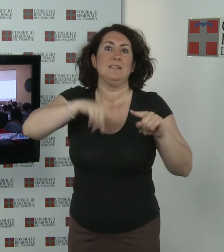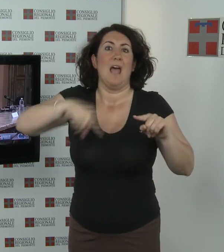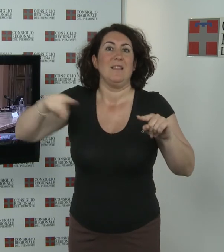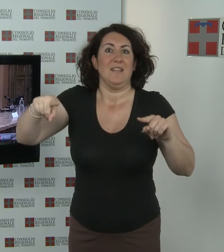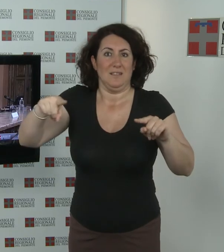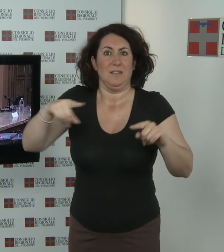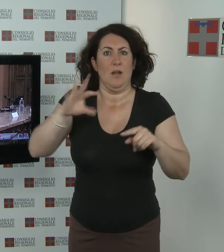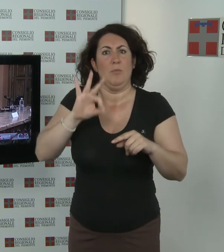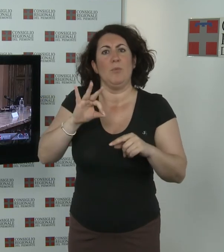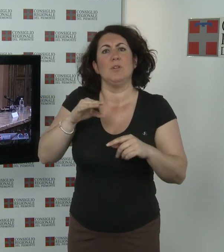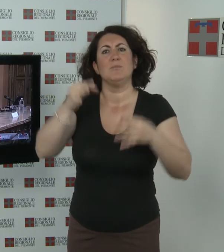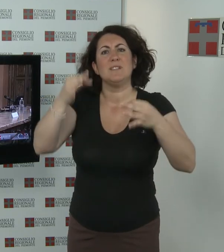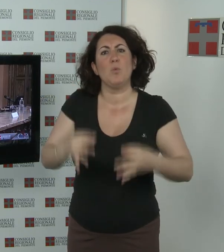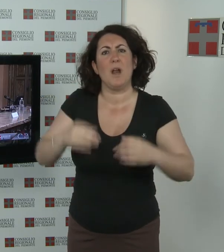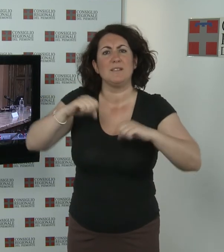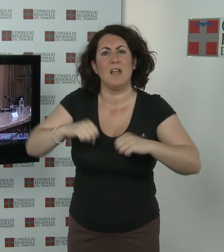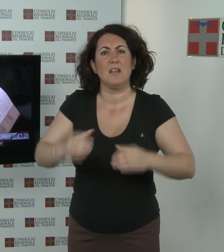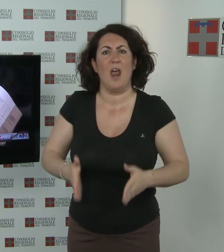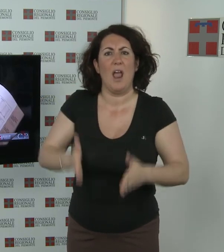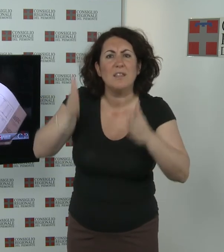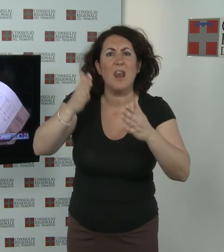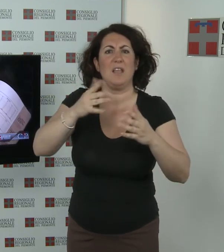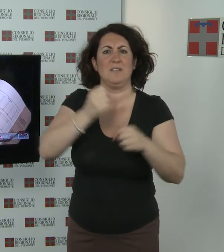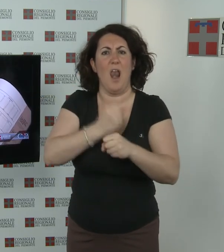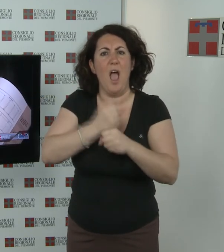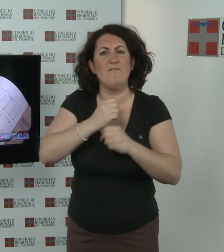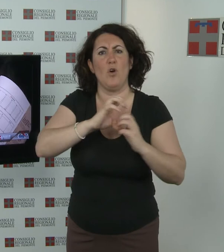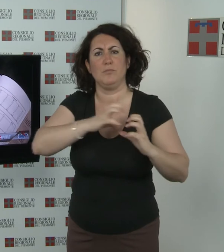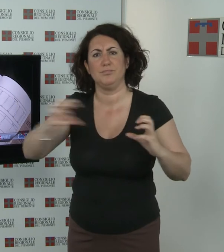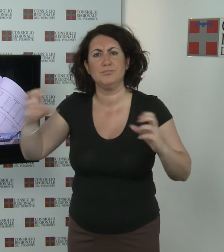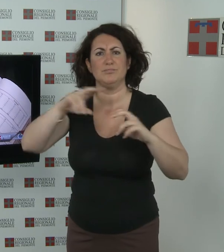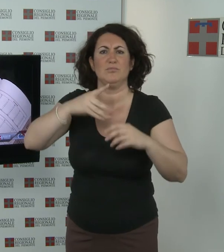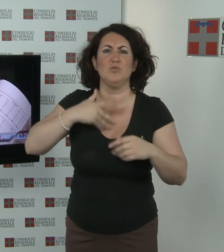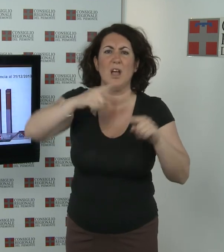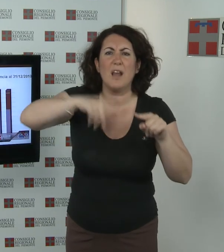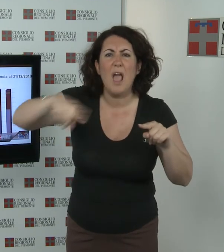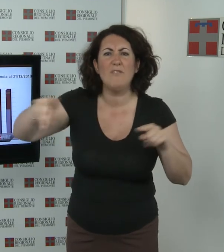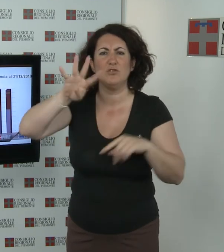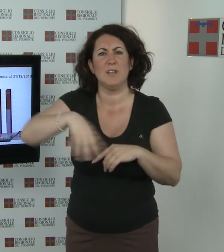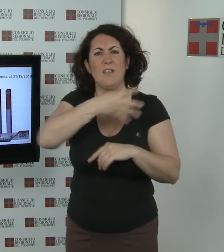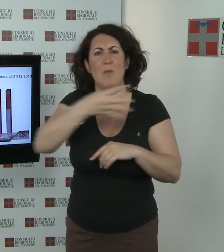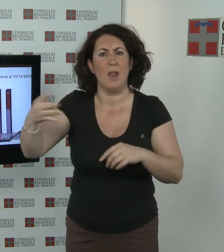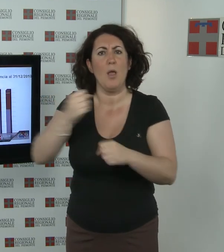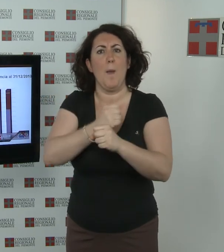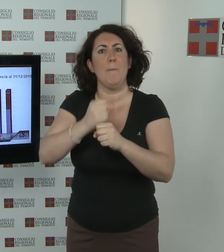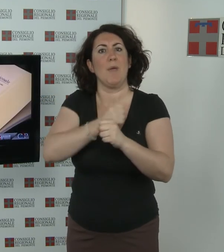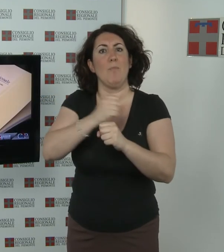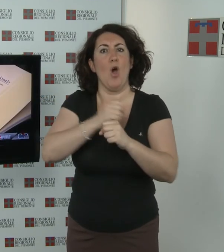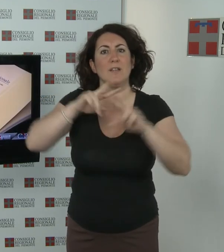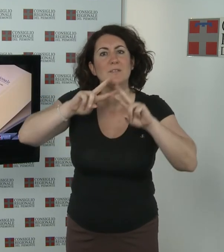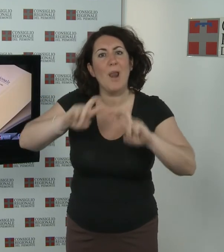sicurezza sanitaria in Piemonte. Questi temi raccontati attraverso dati, grafici e tabelle dal volume Piemonte, esplorazione e